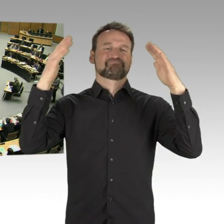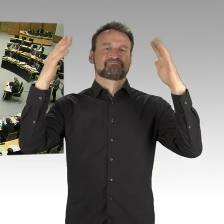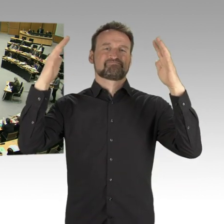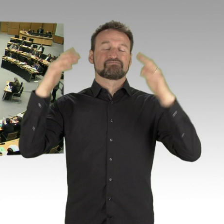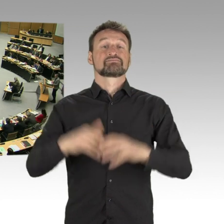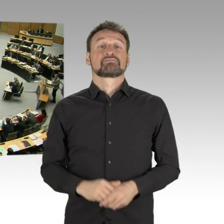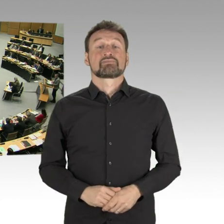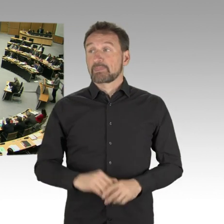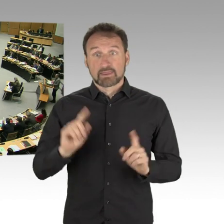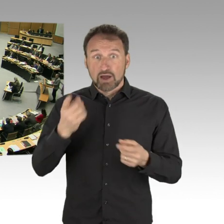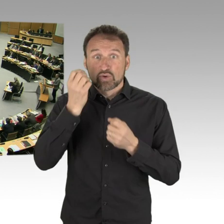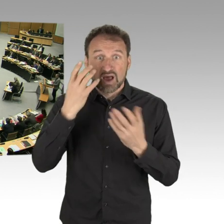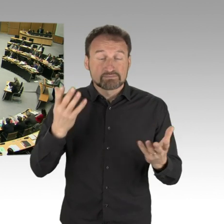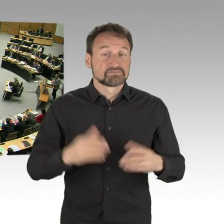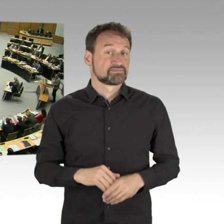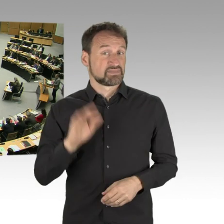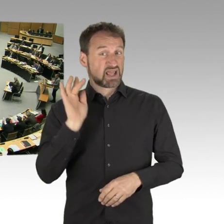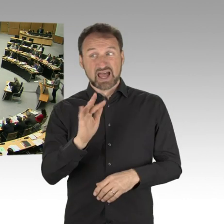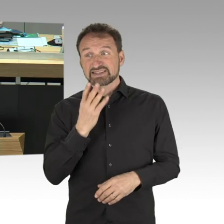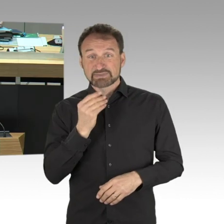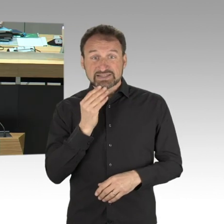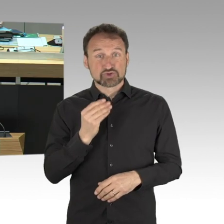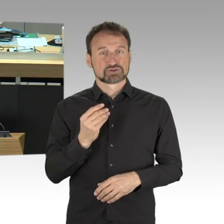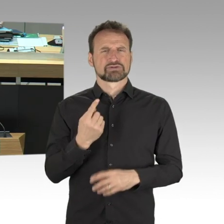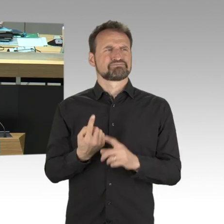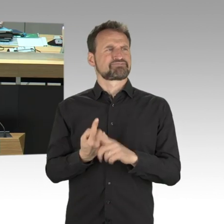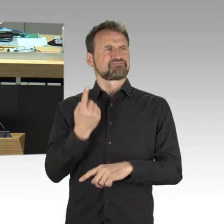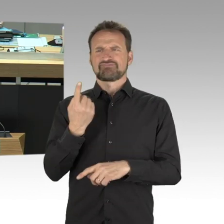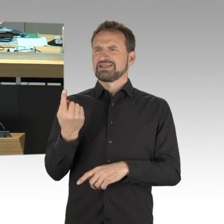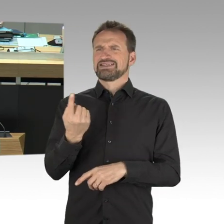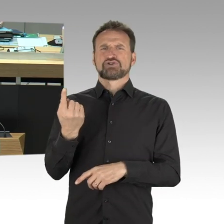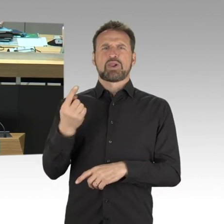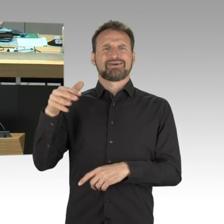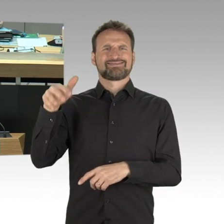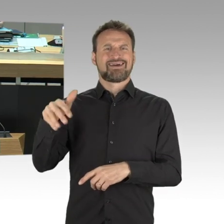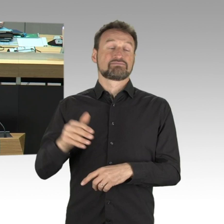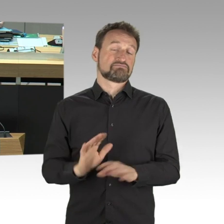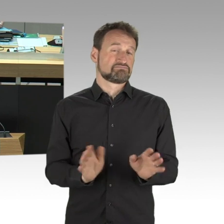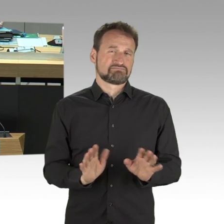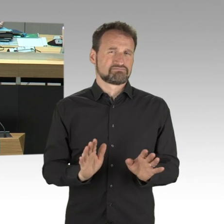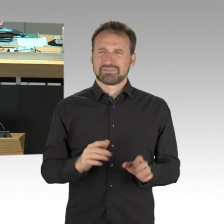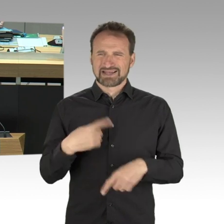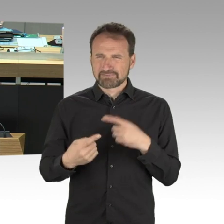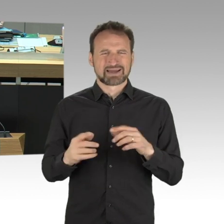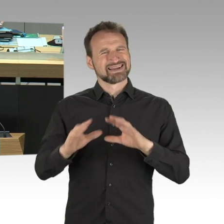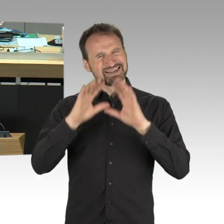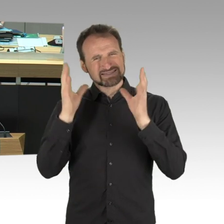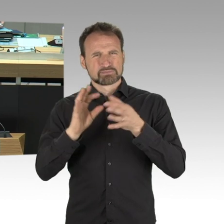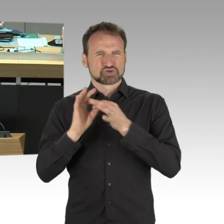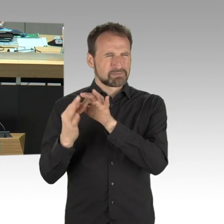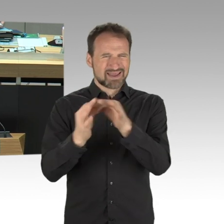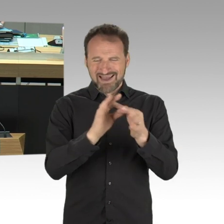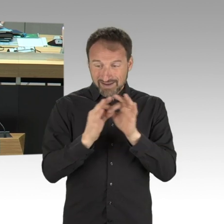Klar ist auch, Antisemitismus kommt nicht isoliert vor. Es geht immer um Gesamtzusammenhänge, die Ausgrenzung unterschiedlichster Art